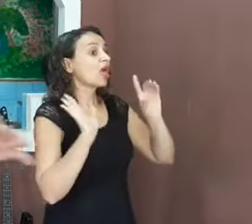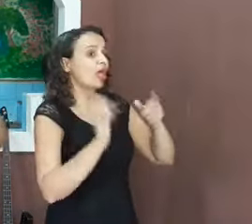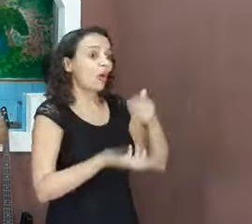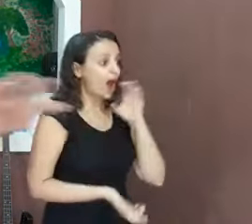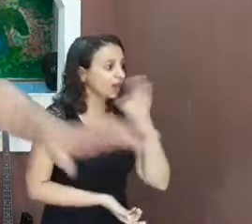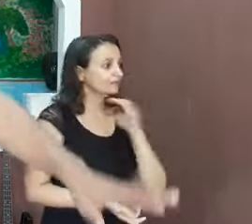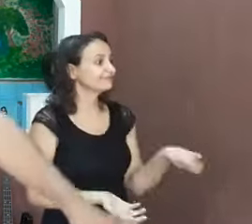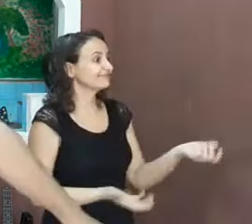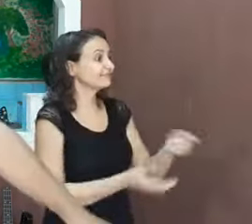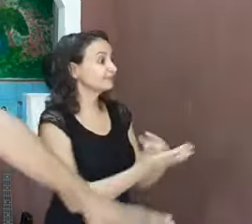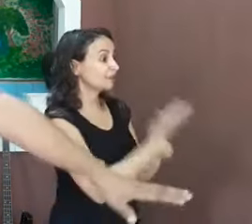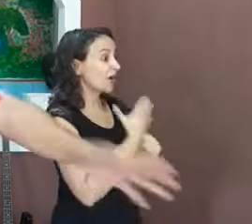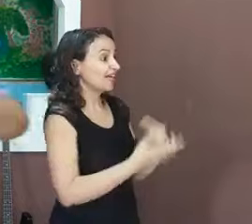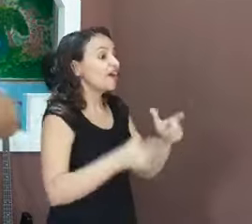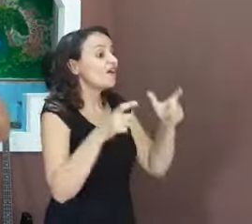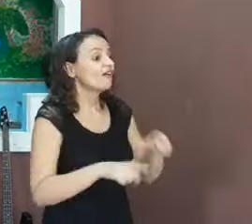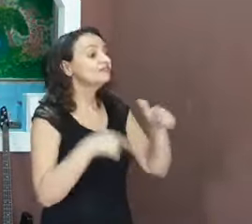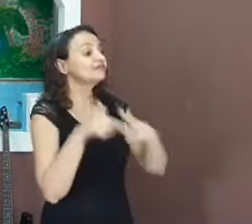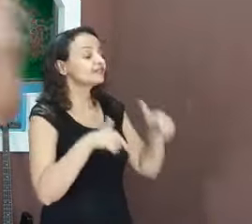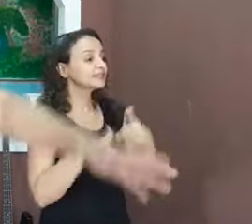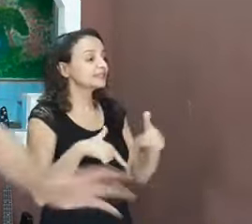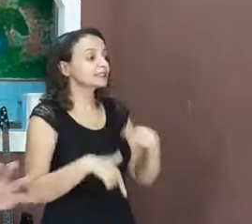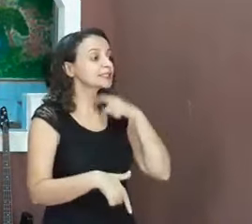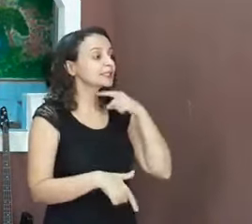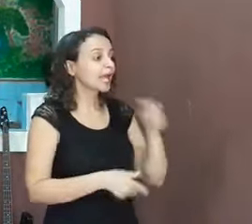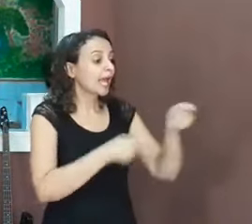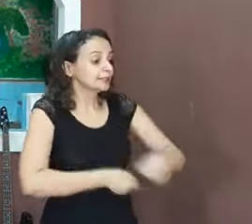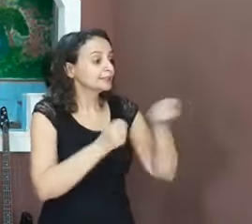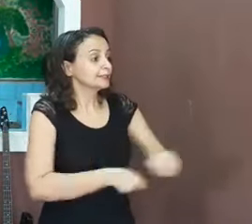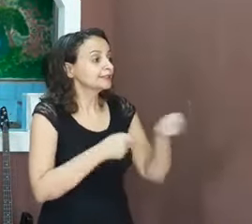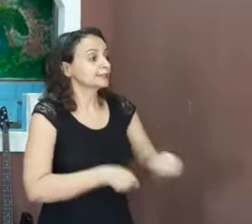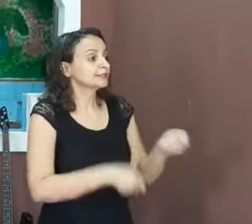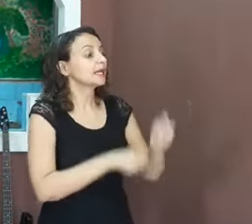negócio, eu quero trabalhar. Deixa aí, ninguém pega. Eu vou trabalhar, eu quero o meu.